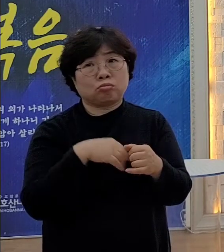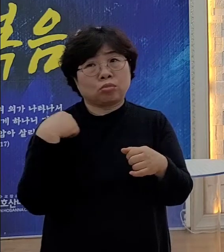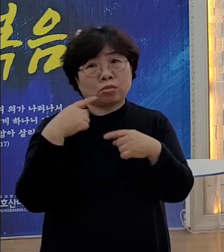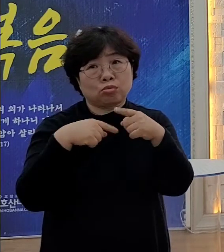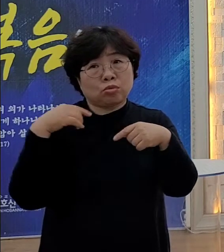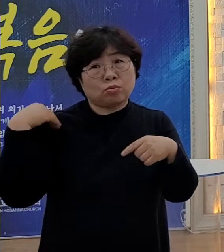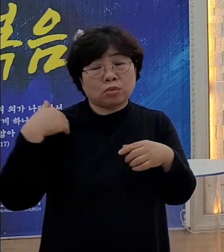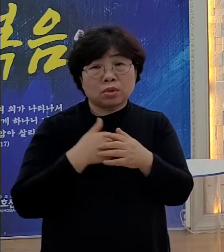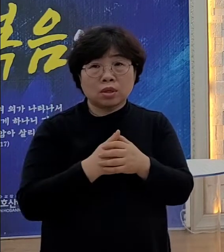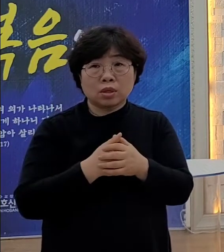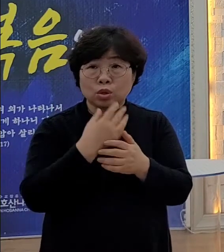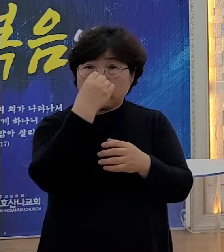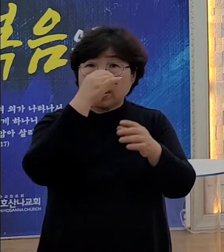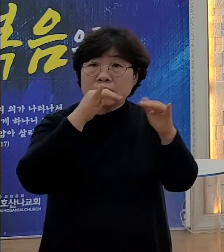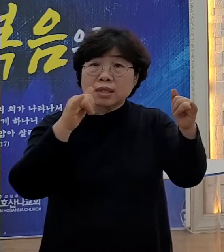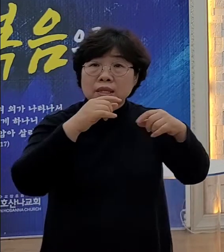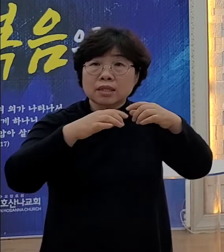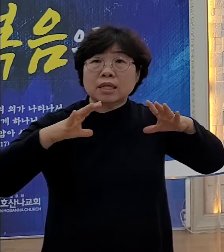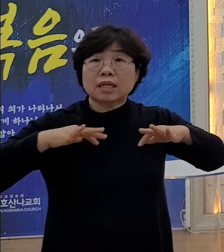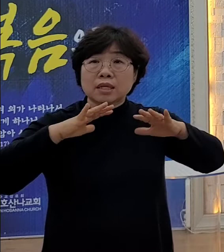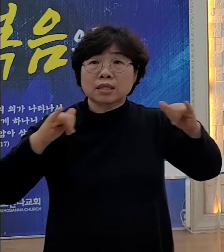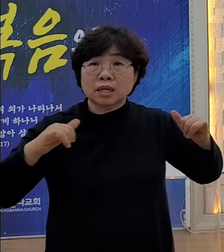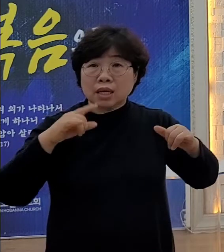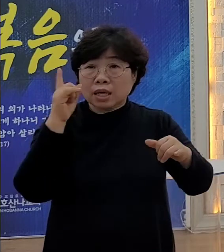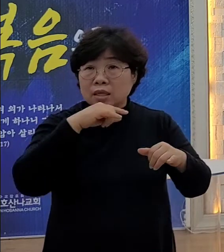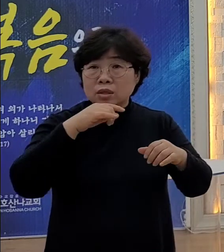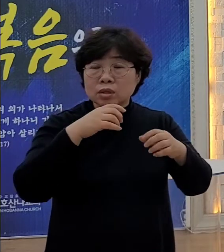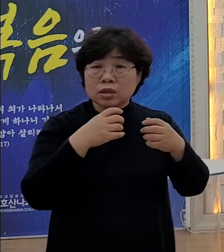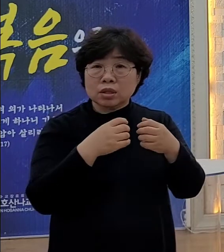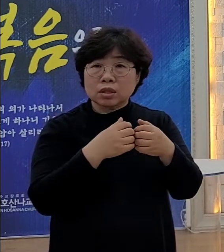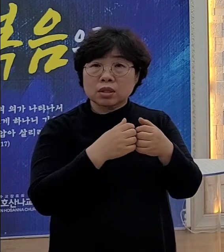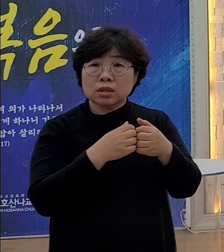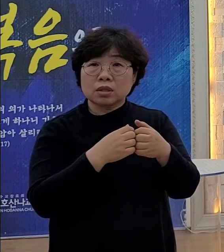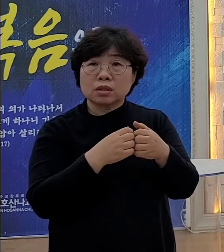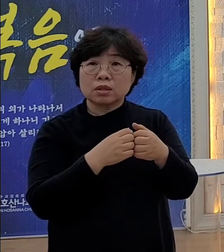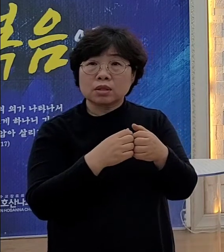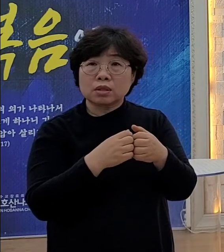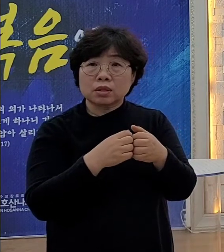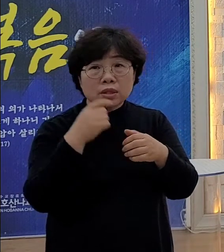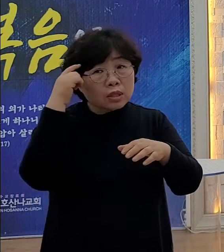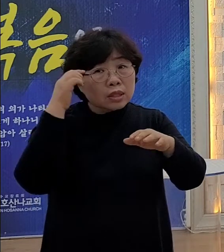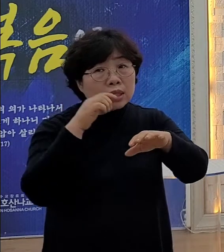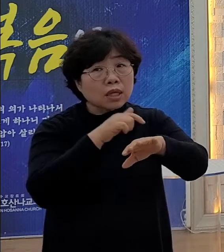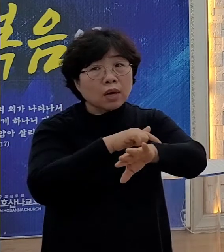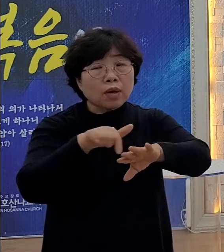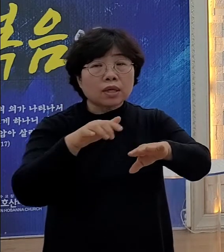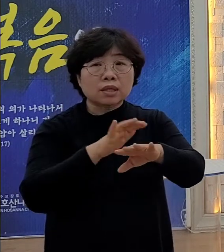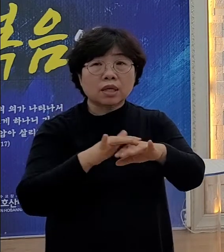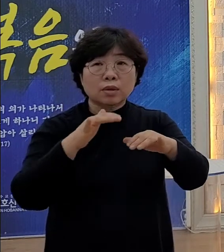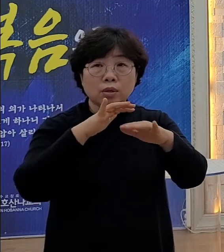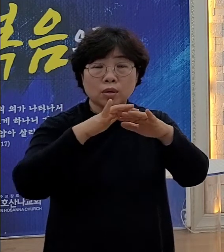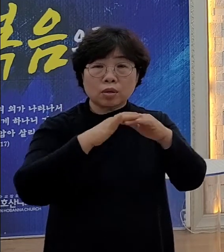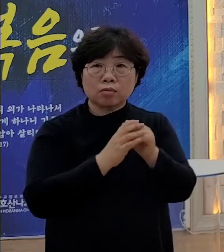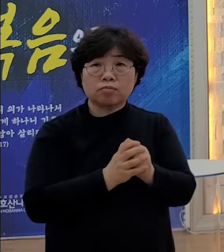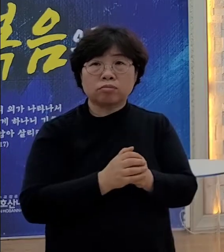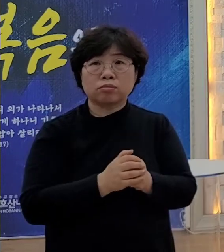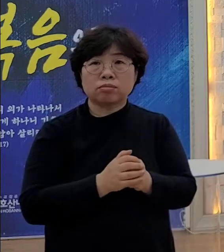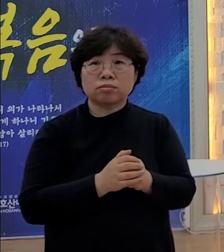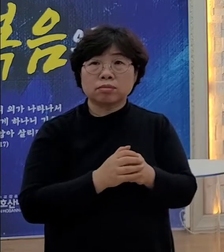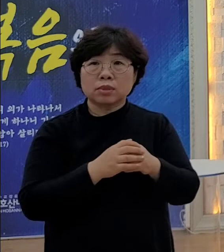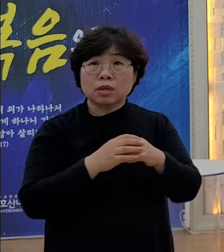능욕하는 자요, 교만한 자요, 자랑하는 자요, 악을 도모하는 자요, 부모를 거역하는 자요, 우매한